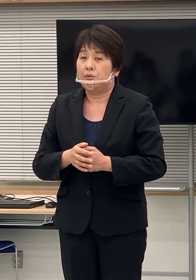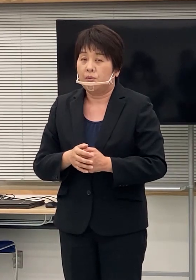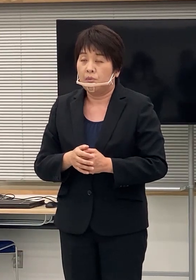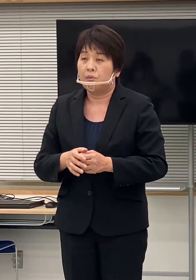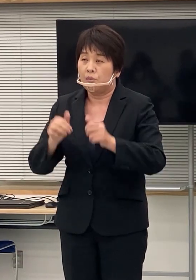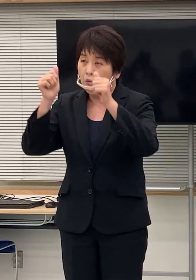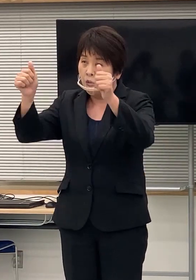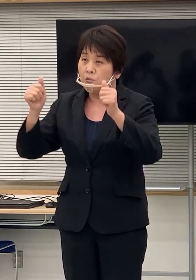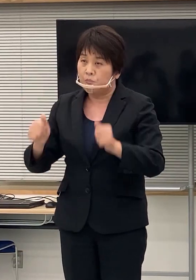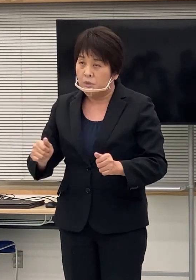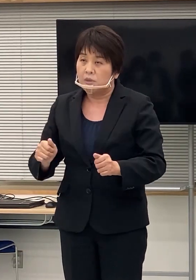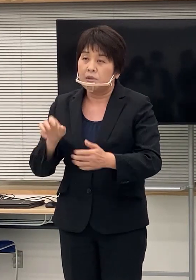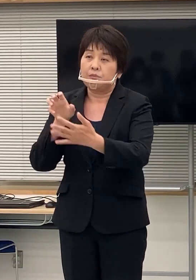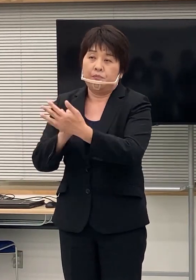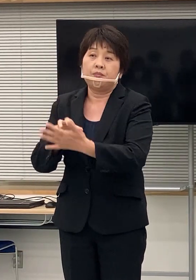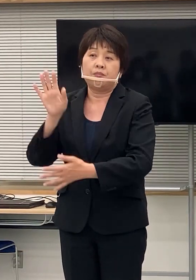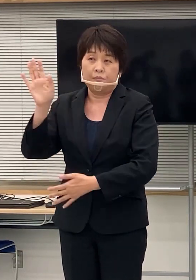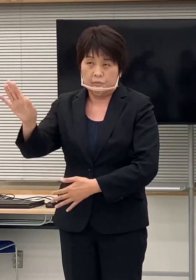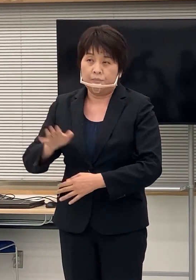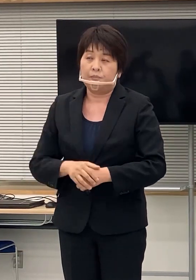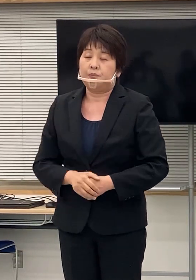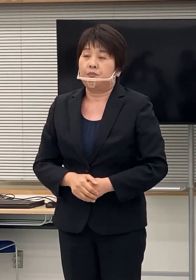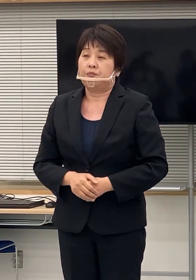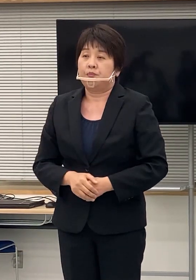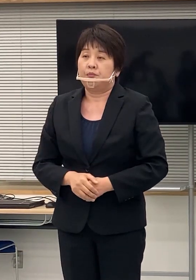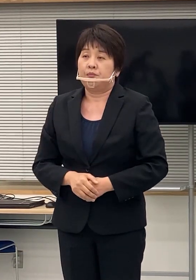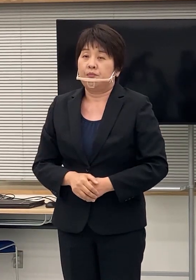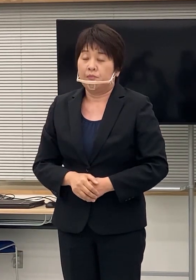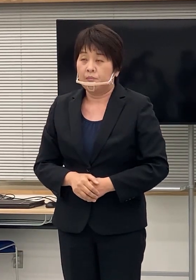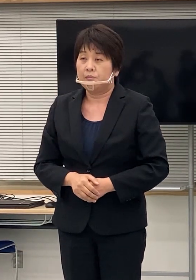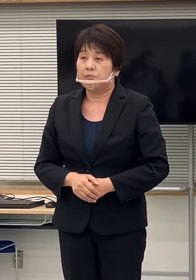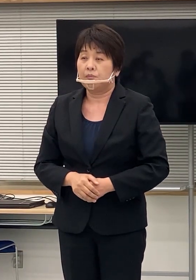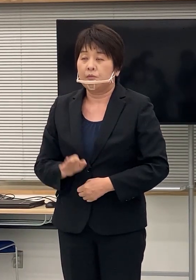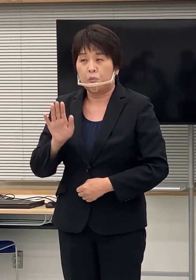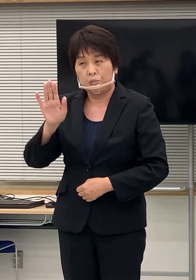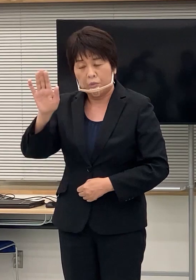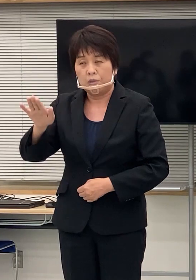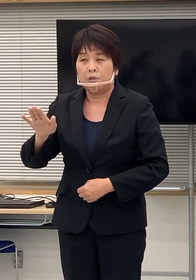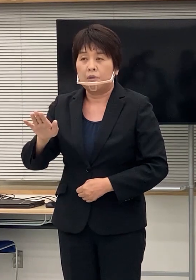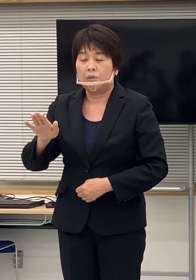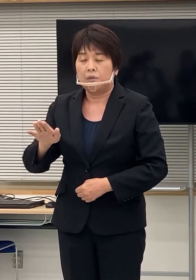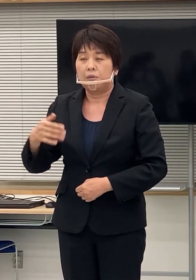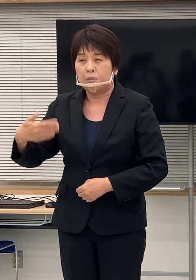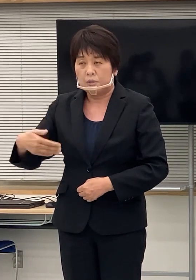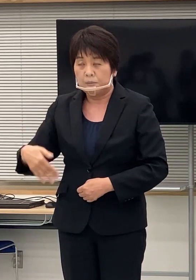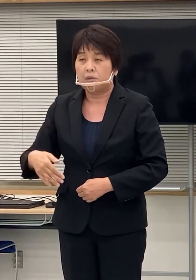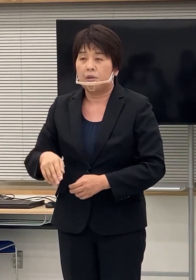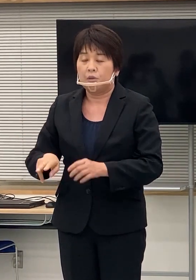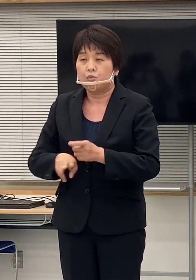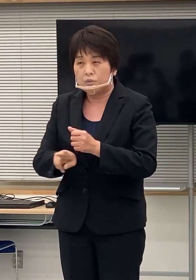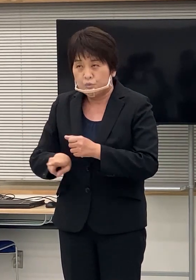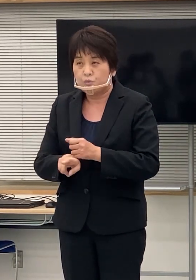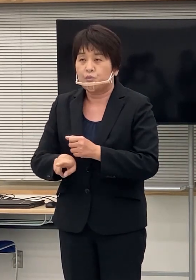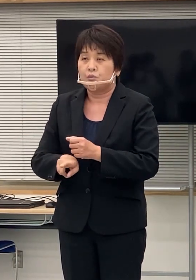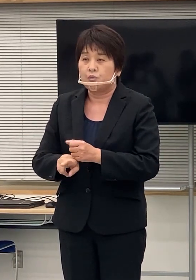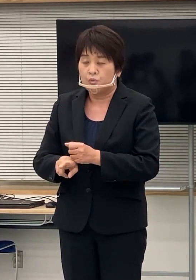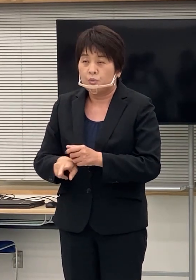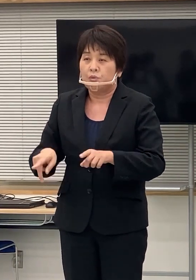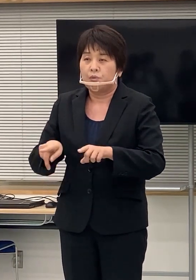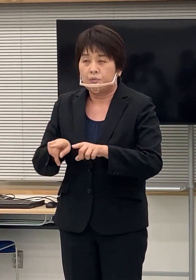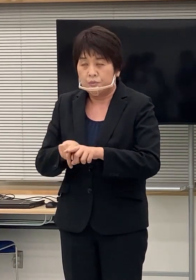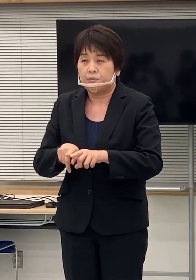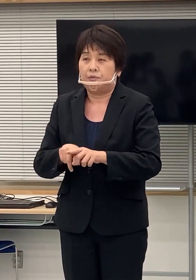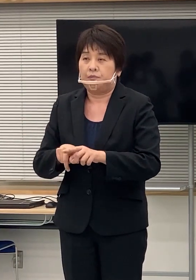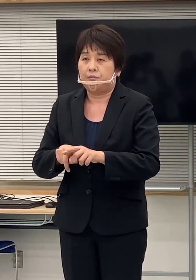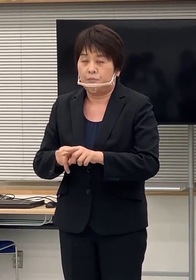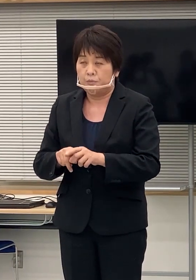方に掲示をさせていただきました。これからしばらくは残念ながらウイルスと共存をせざ